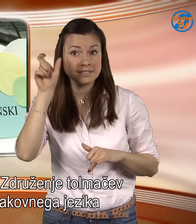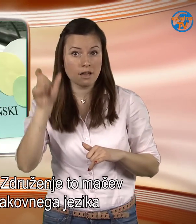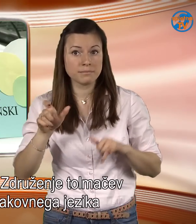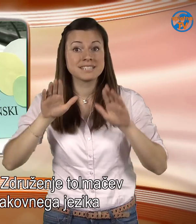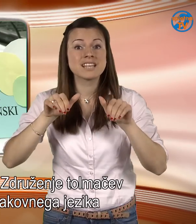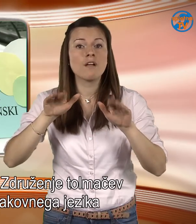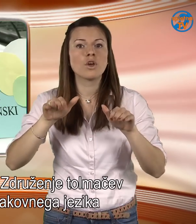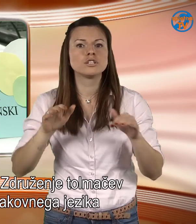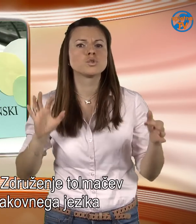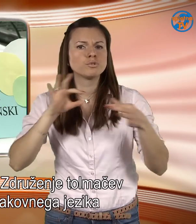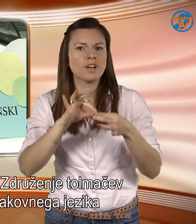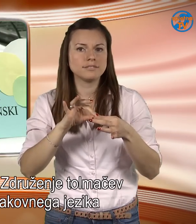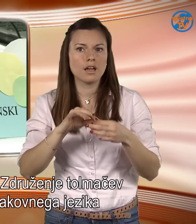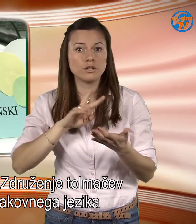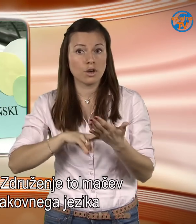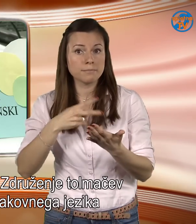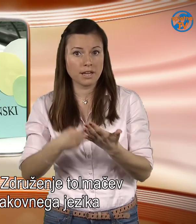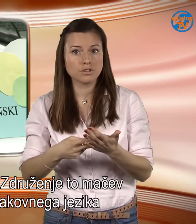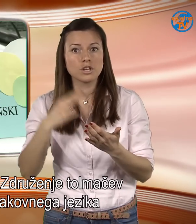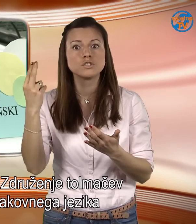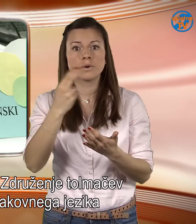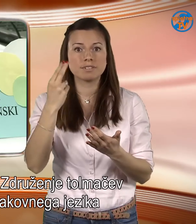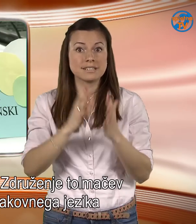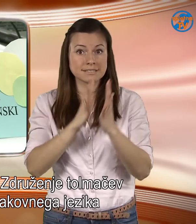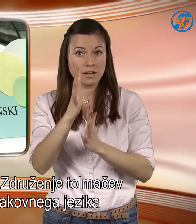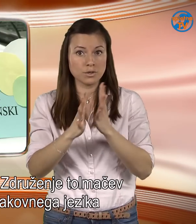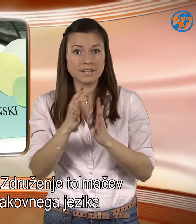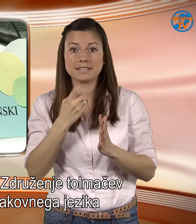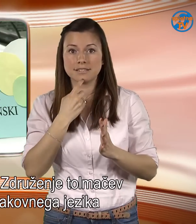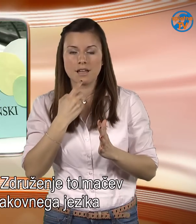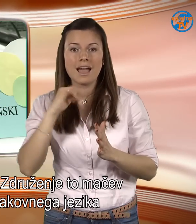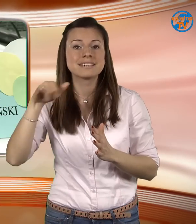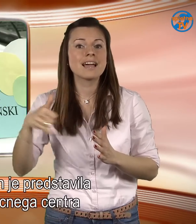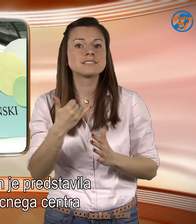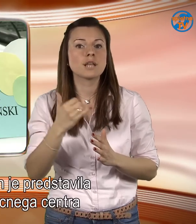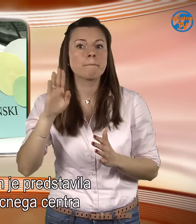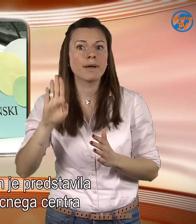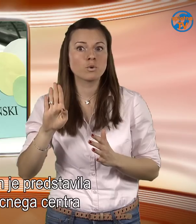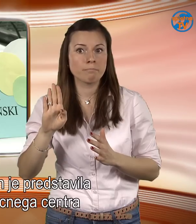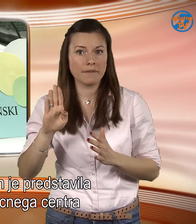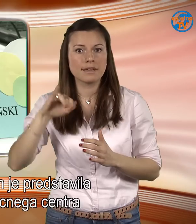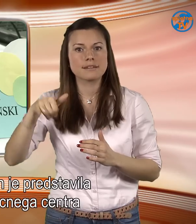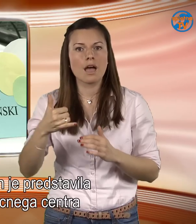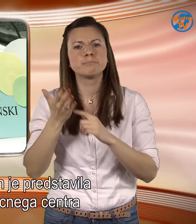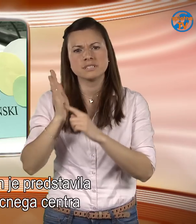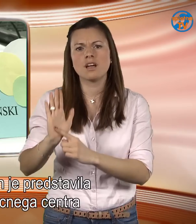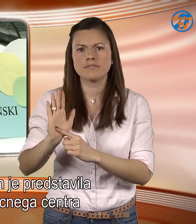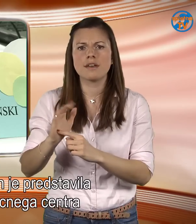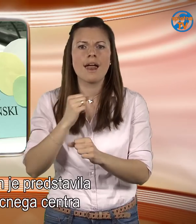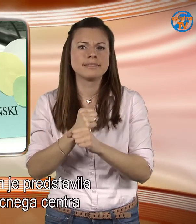Direktorica Zavoda Združenje tolmačev slovenskega znakovnega jezika Jasna Bauman je predstavila